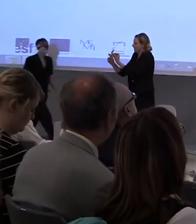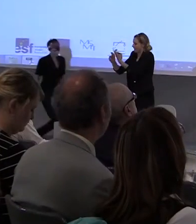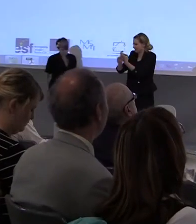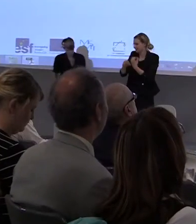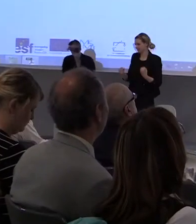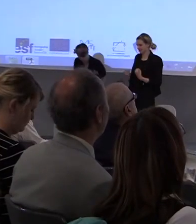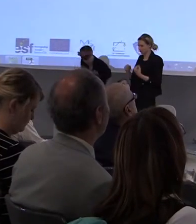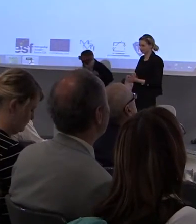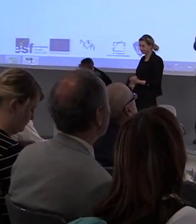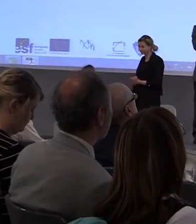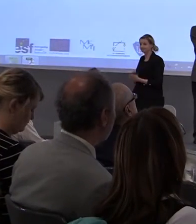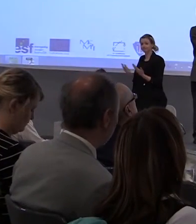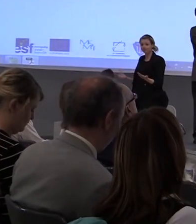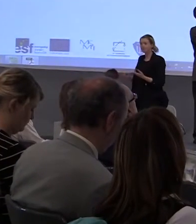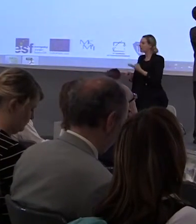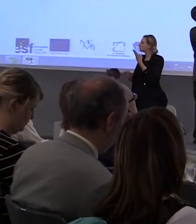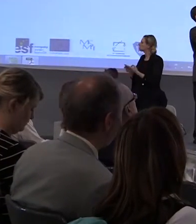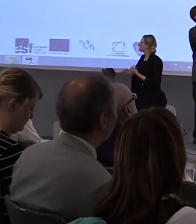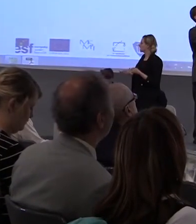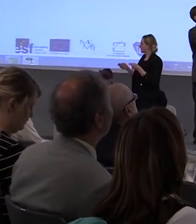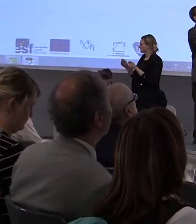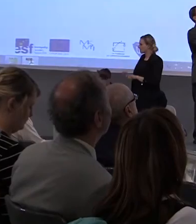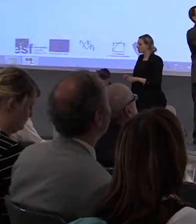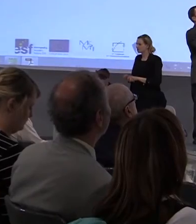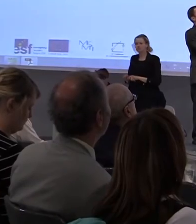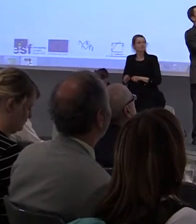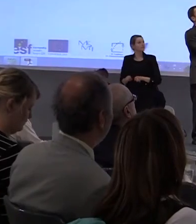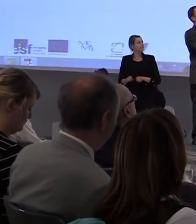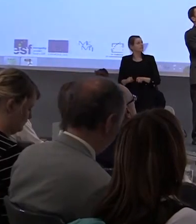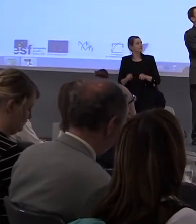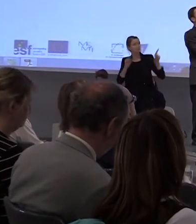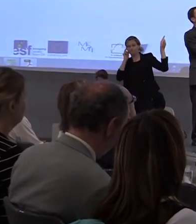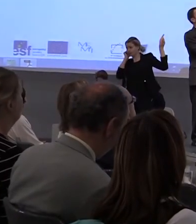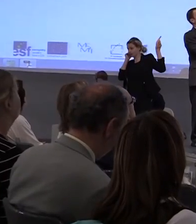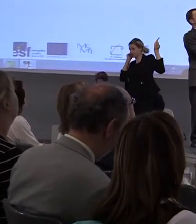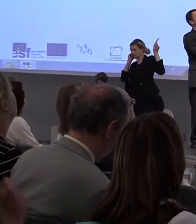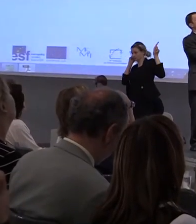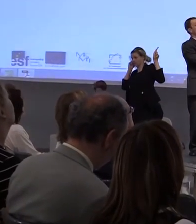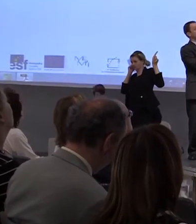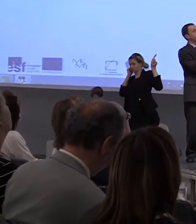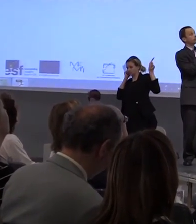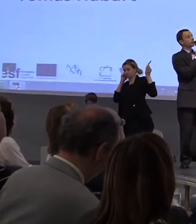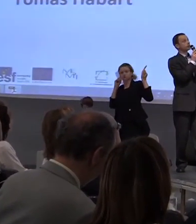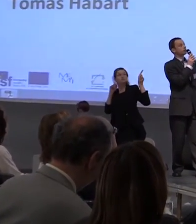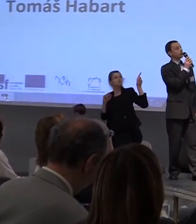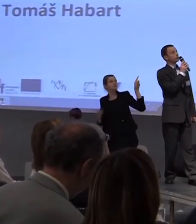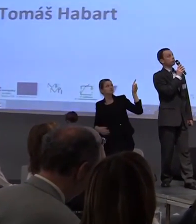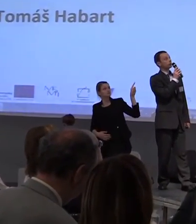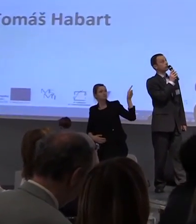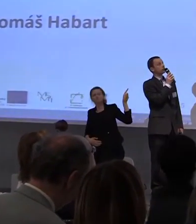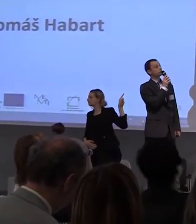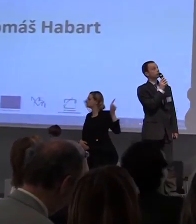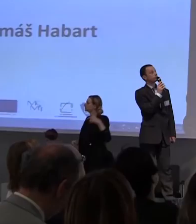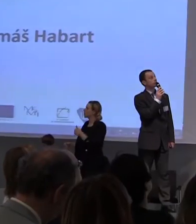Tak a zde úplně na závěr, pro vaši představu, jsou školy, které byly nějakým způsobem zapojeny